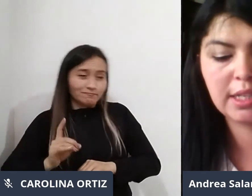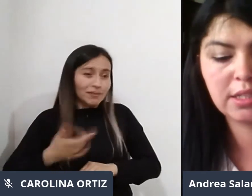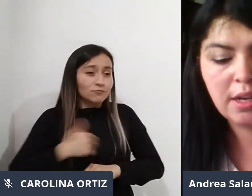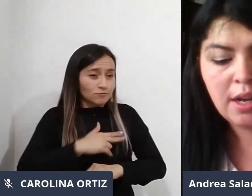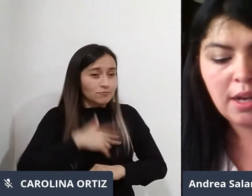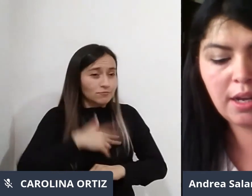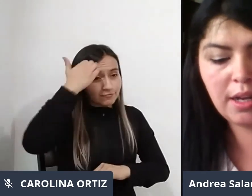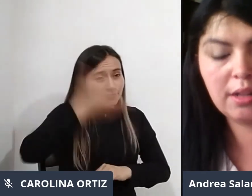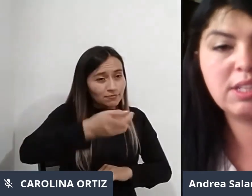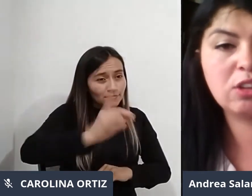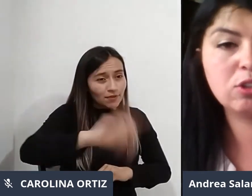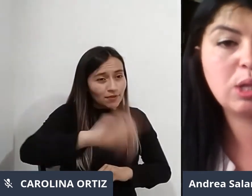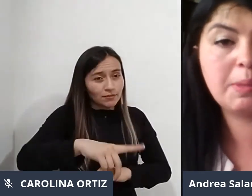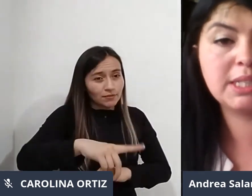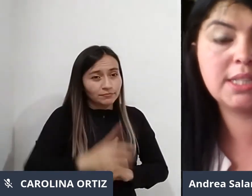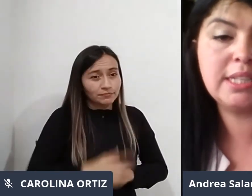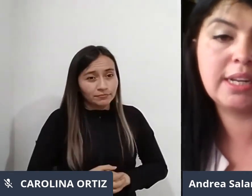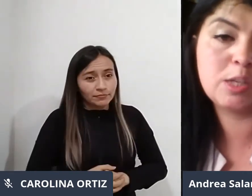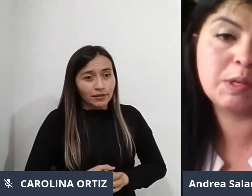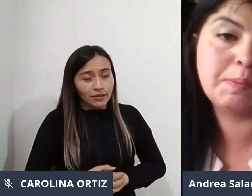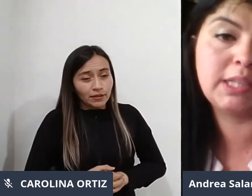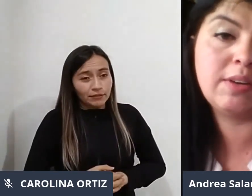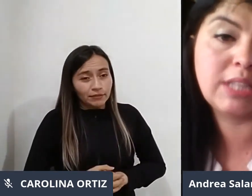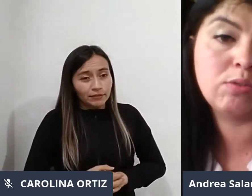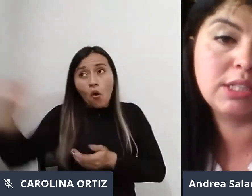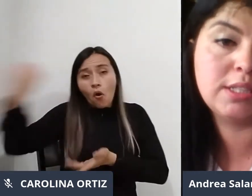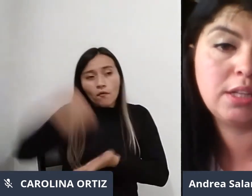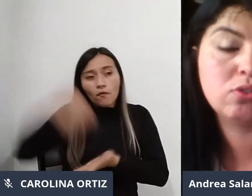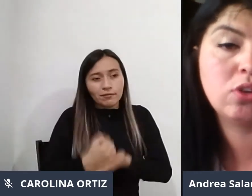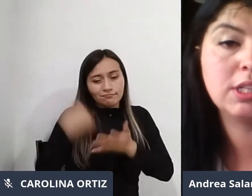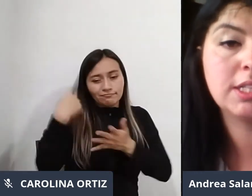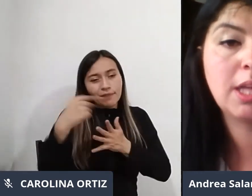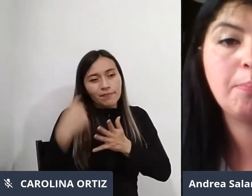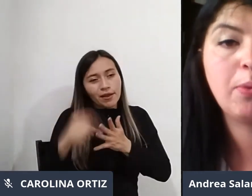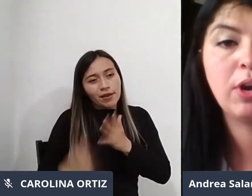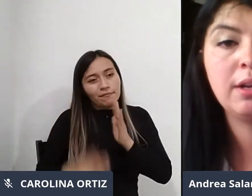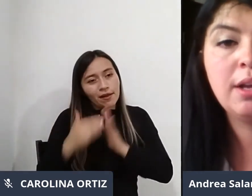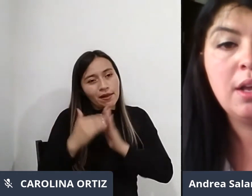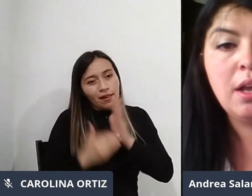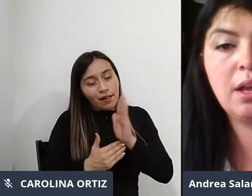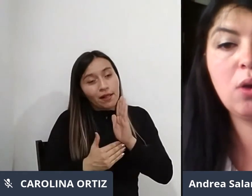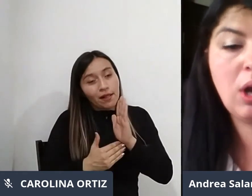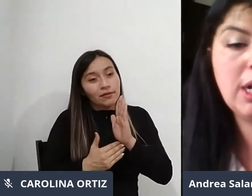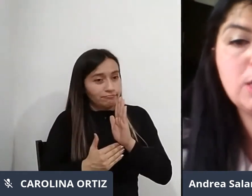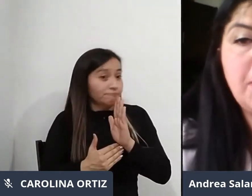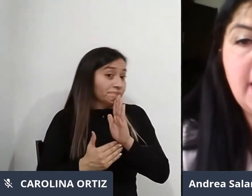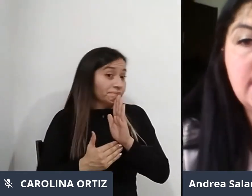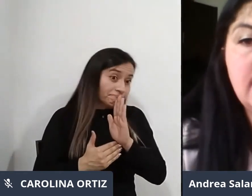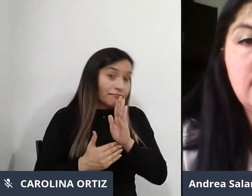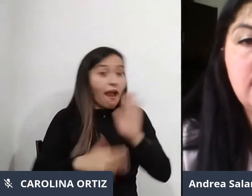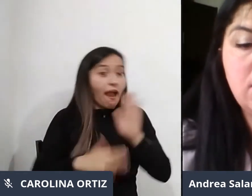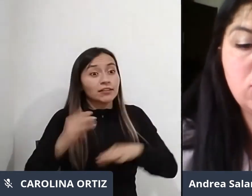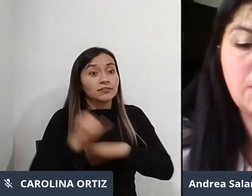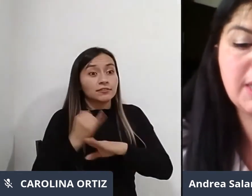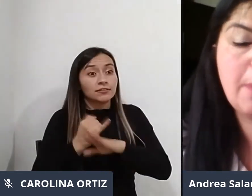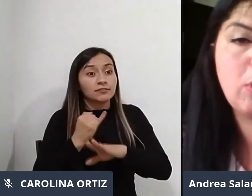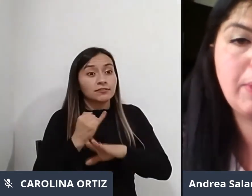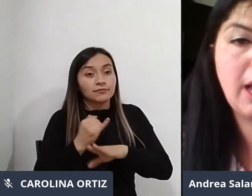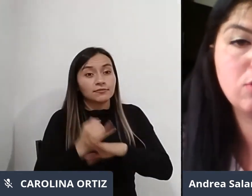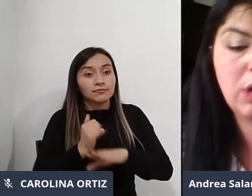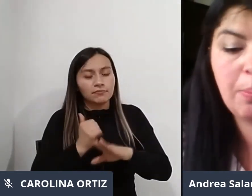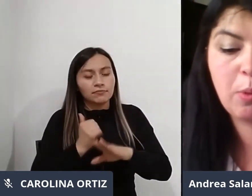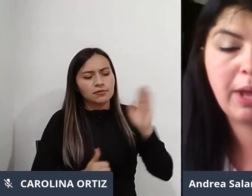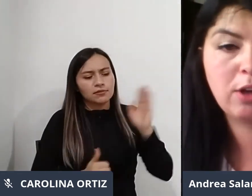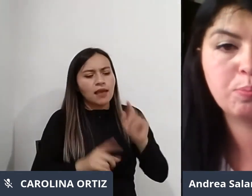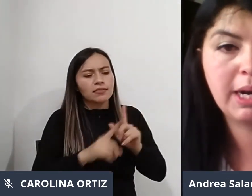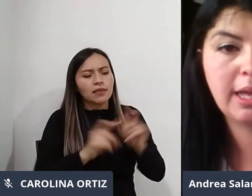dar ciertos temas desde ciertas perspectivas. Algunas instituciones hasta imponen cuáles les parecen los temas